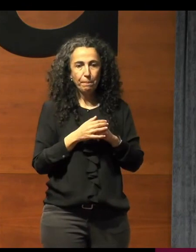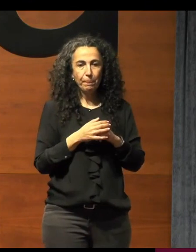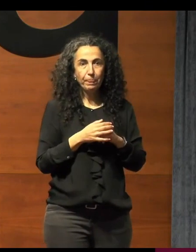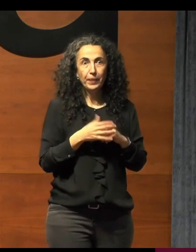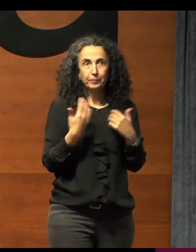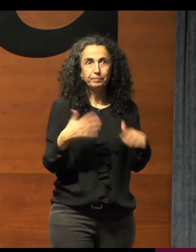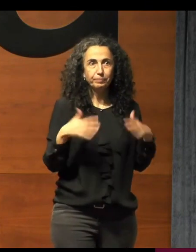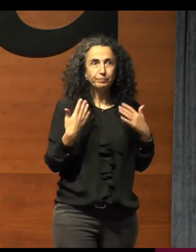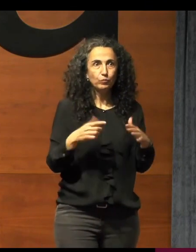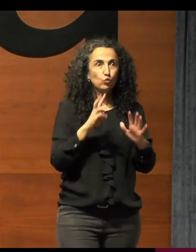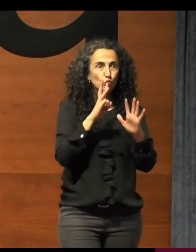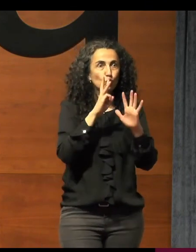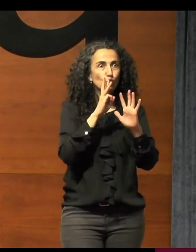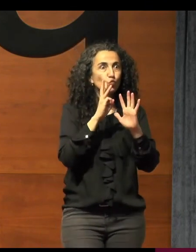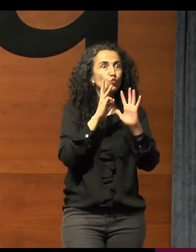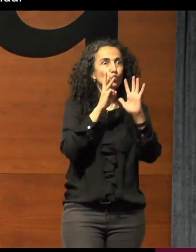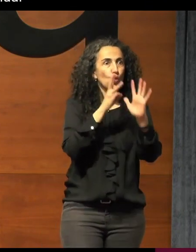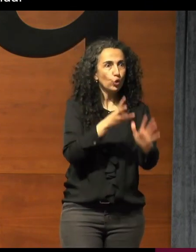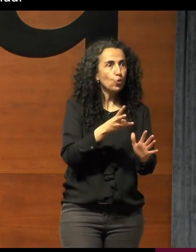manera anual. De tal manera